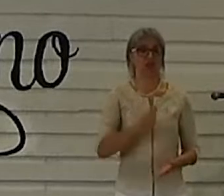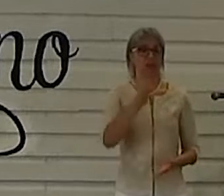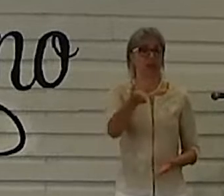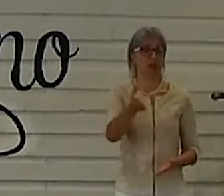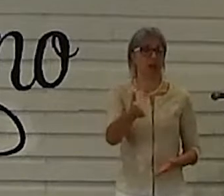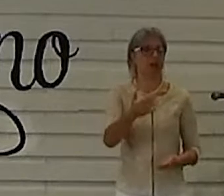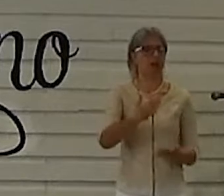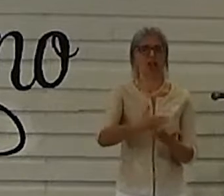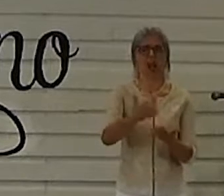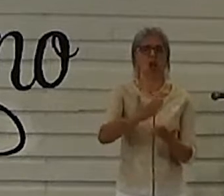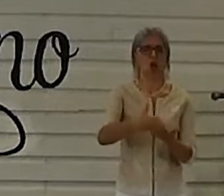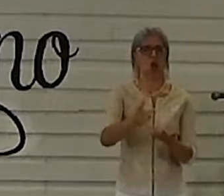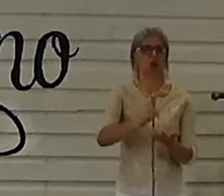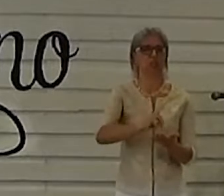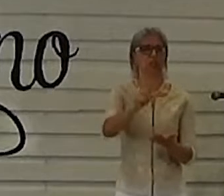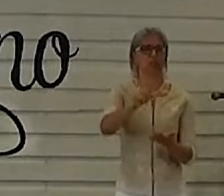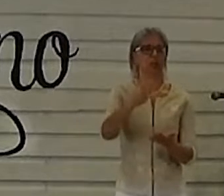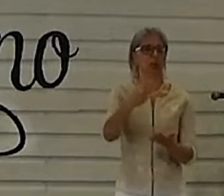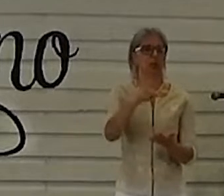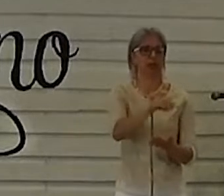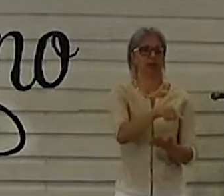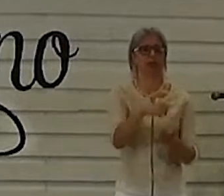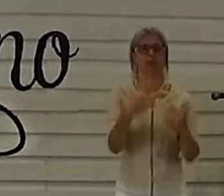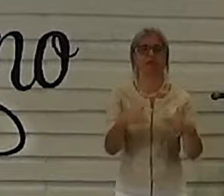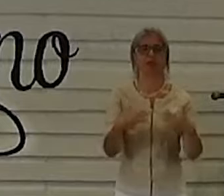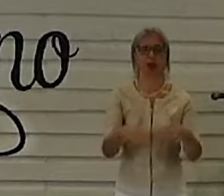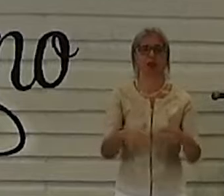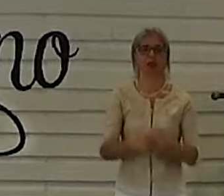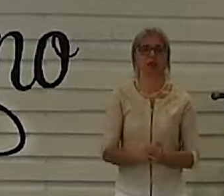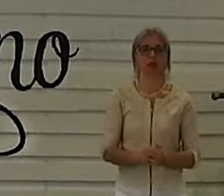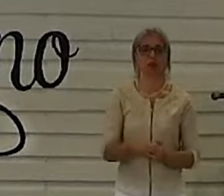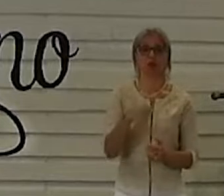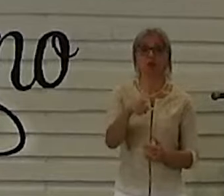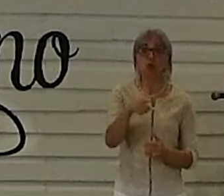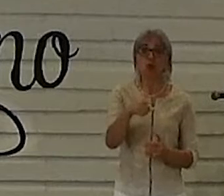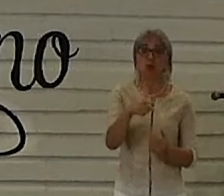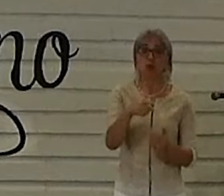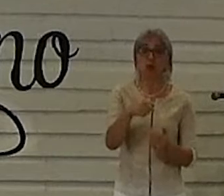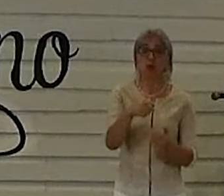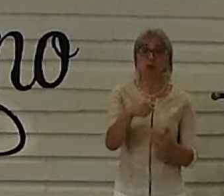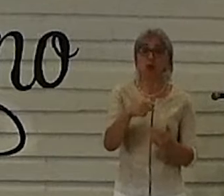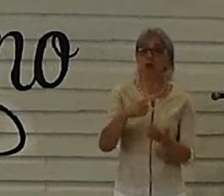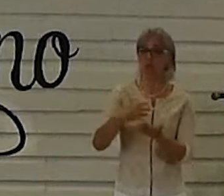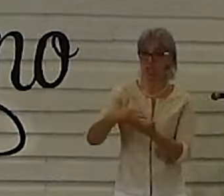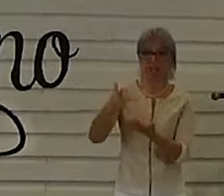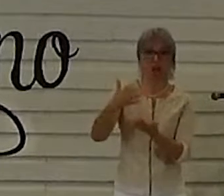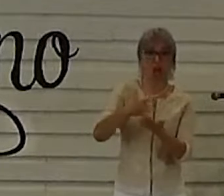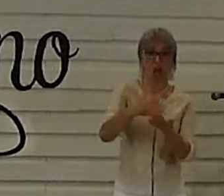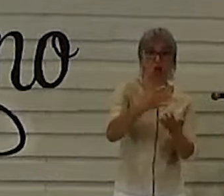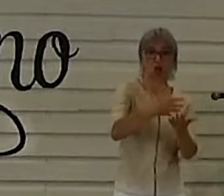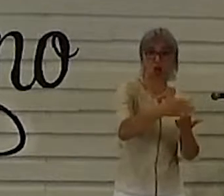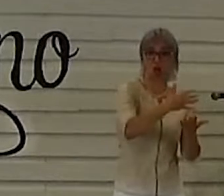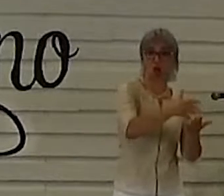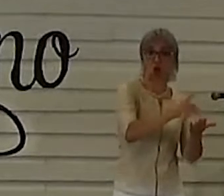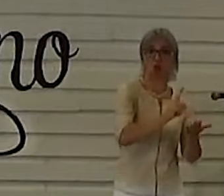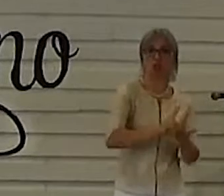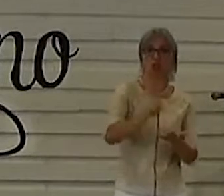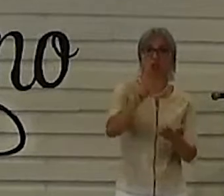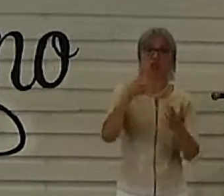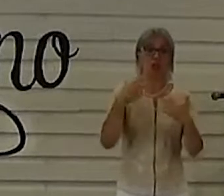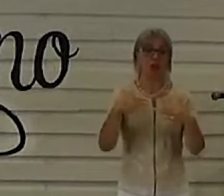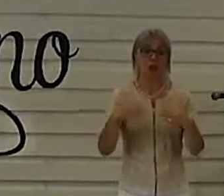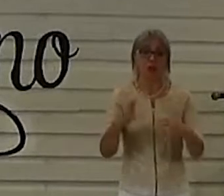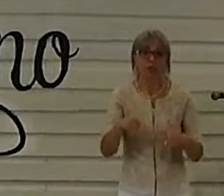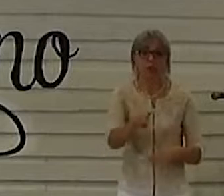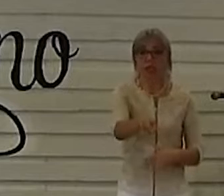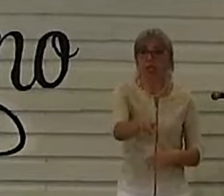fatto per te. Lo stai facendo tu? Stai raccontando ciò che Dio ha fatto per te?